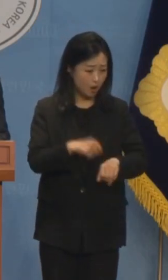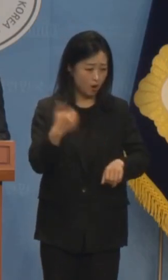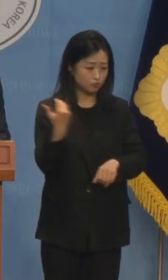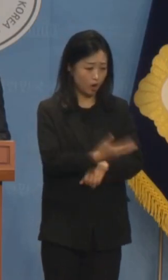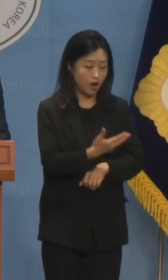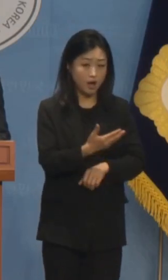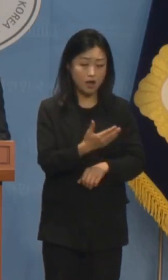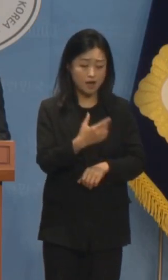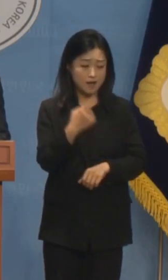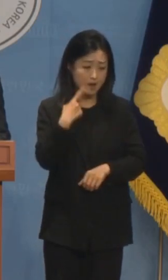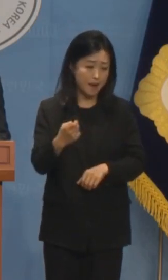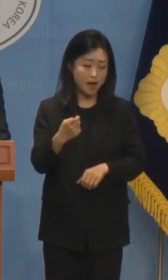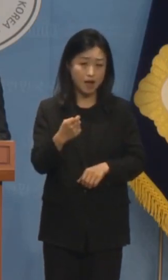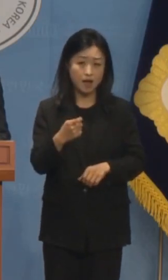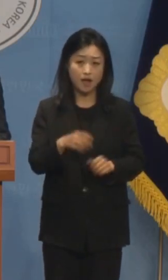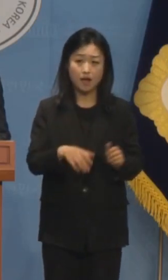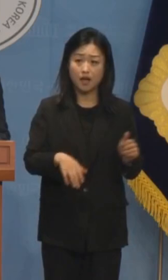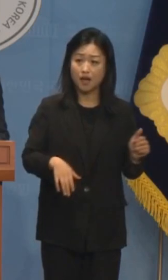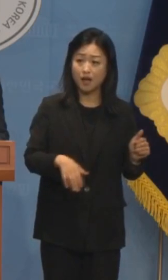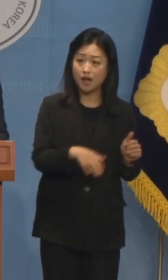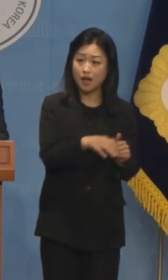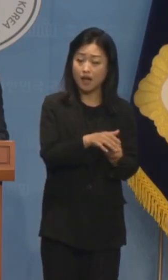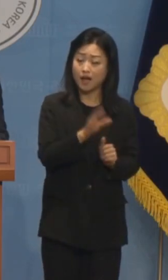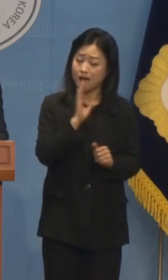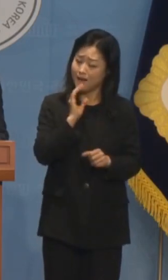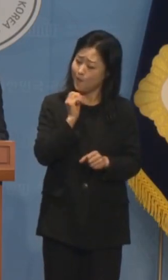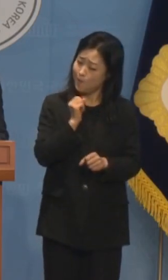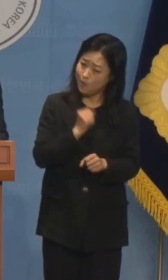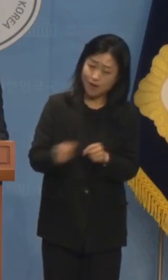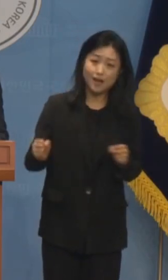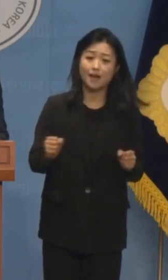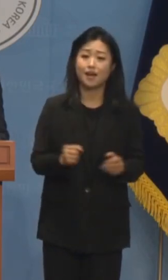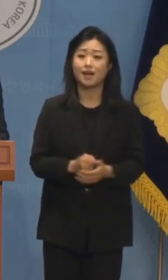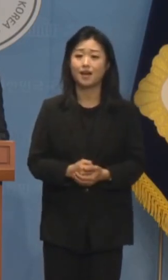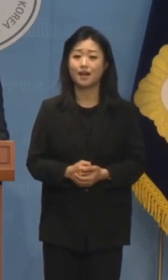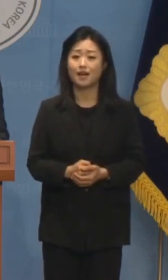조치를 하겠다고 겁박하다니 황당무계합니다.